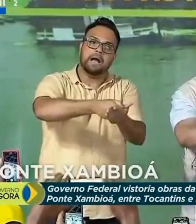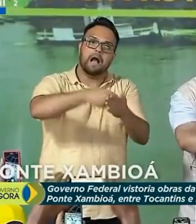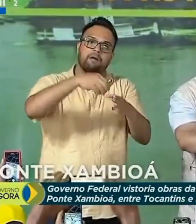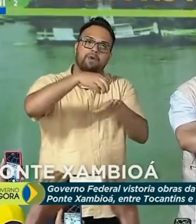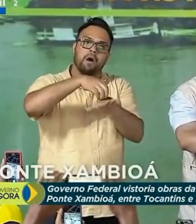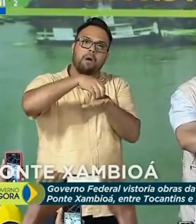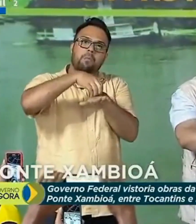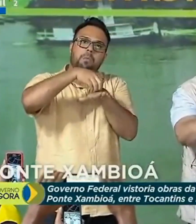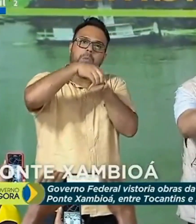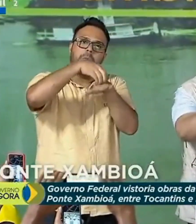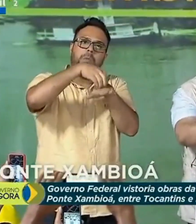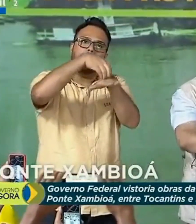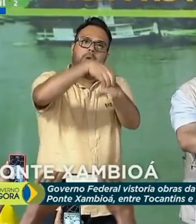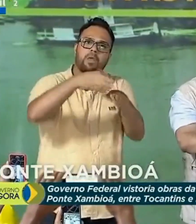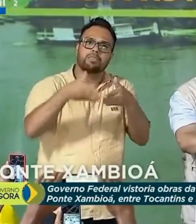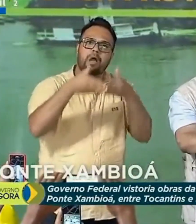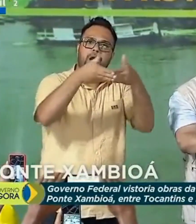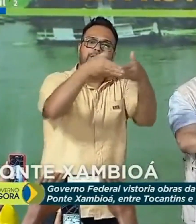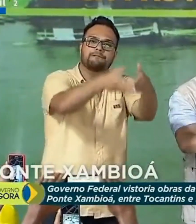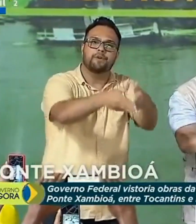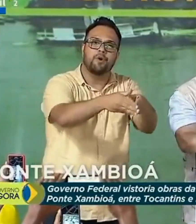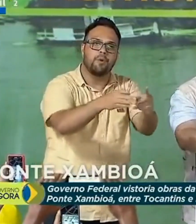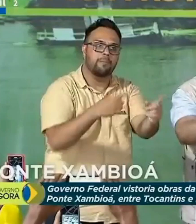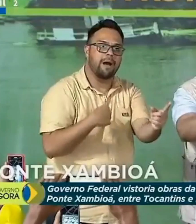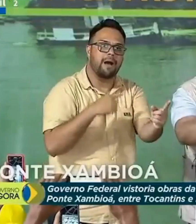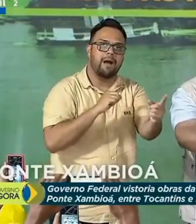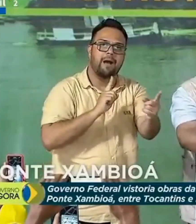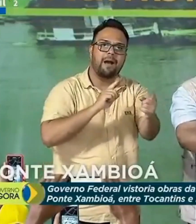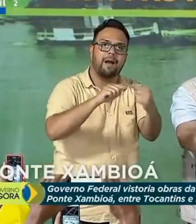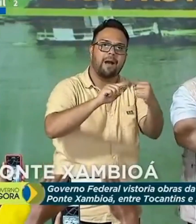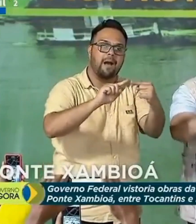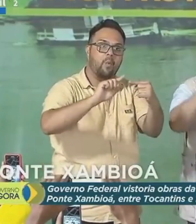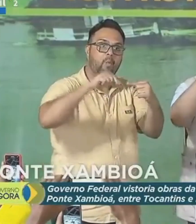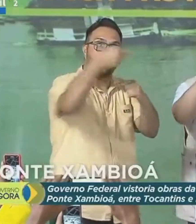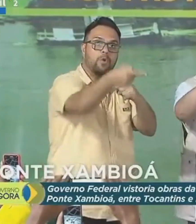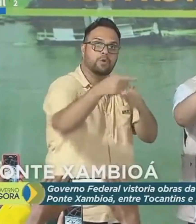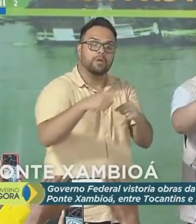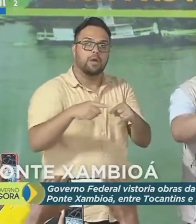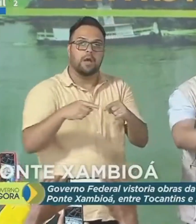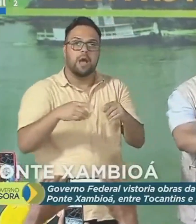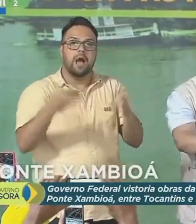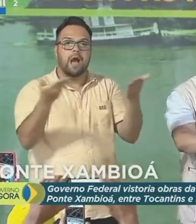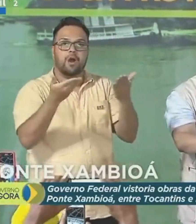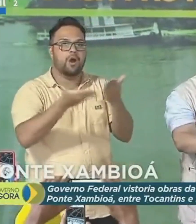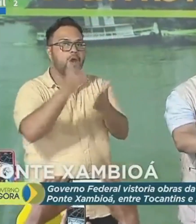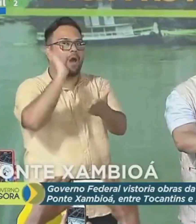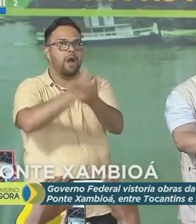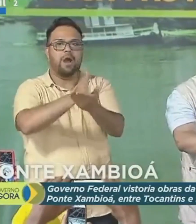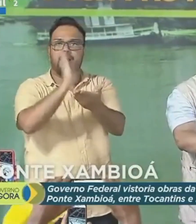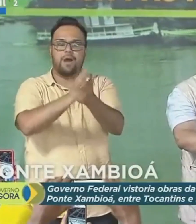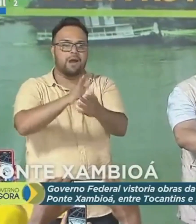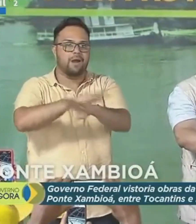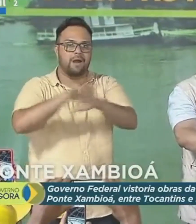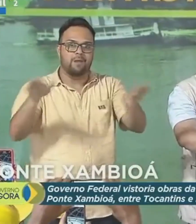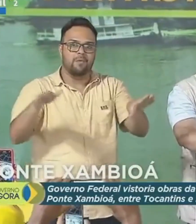enfrentar horas de fila para atravessar o Rio Madeira. Isso acabou. A balsa foi aposentada.